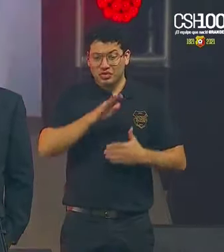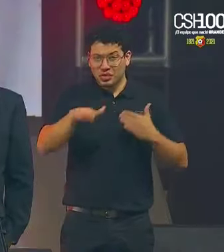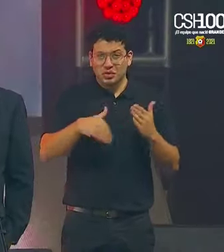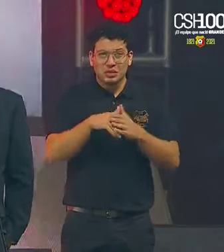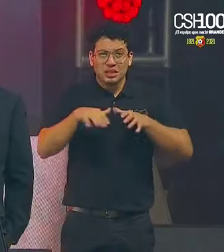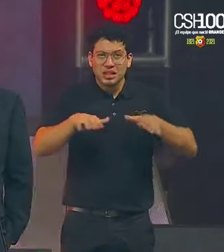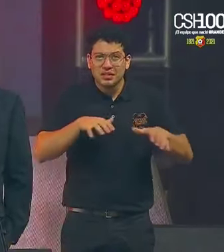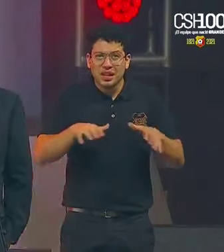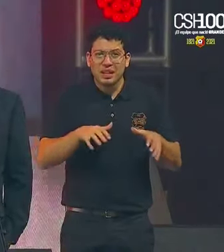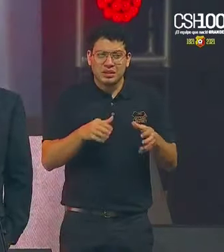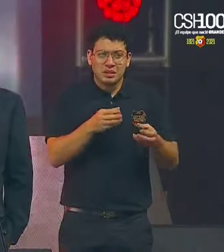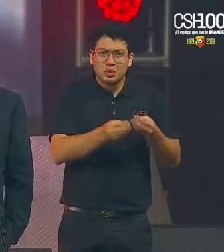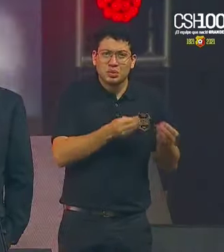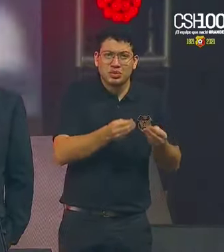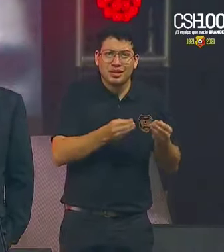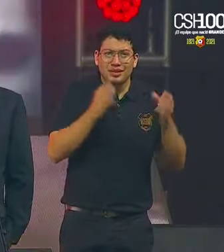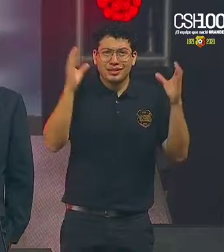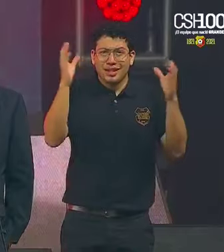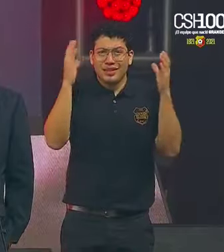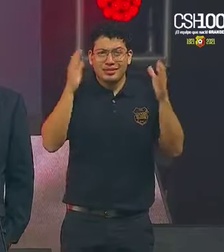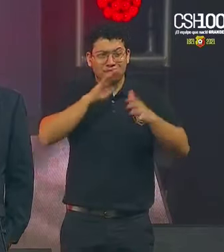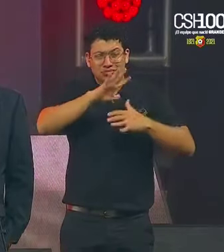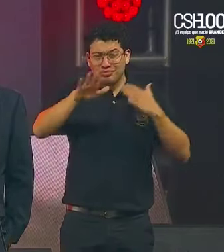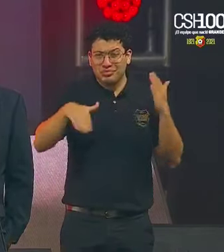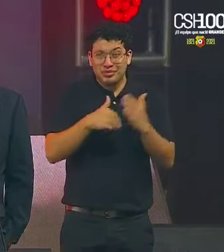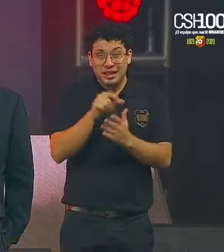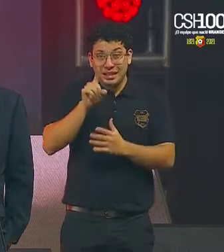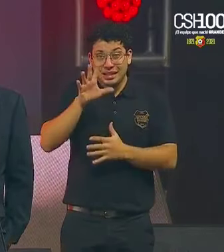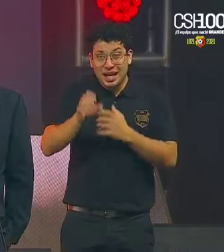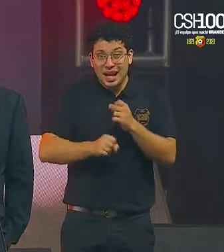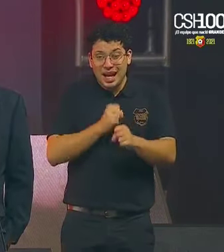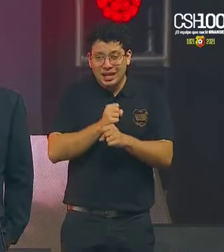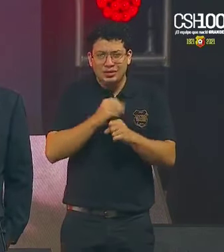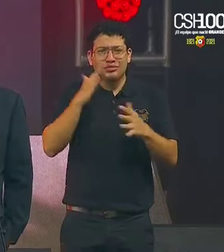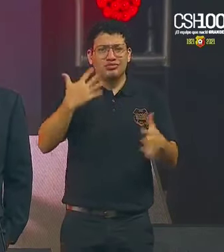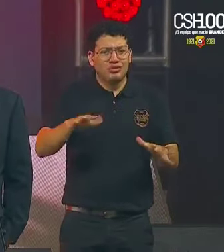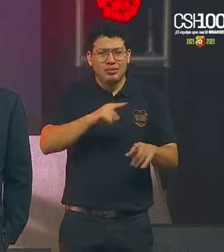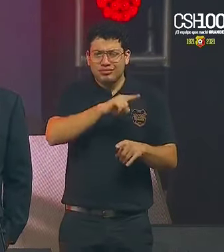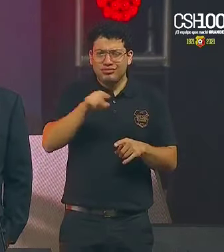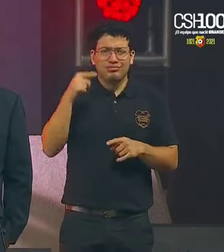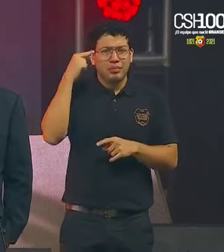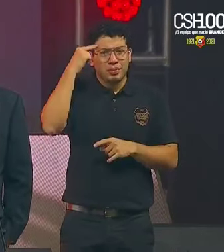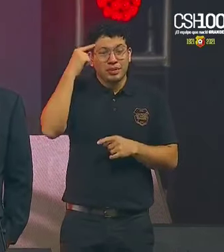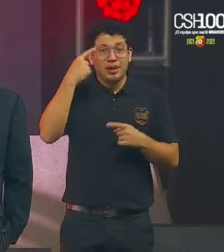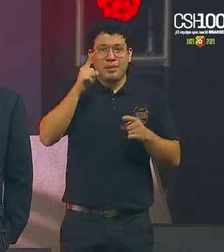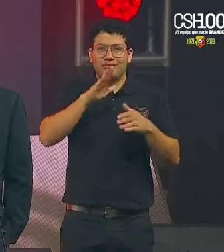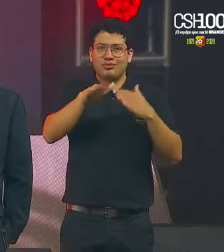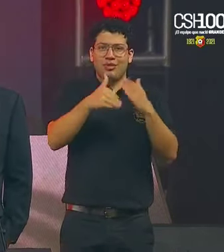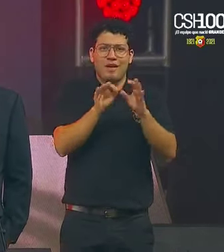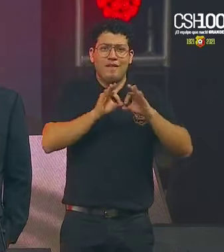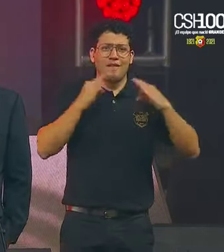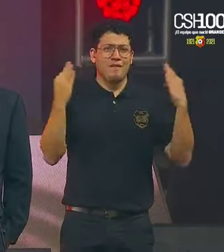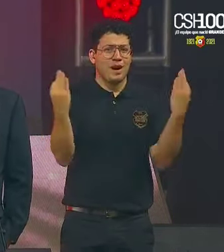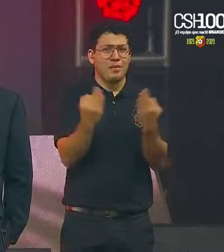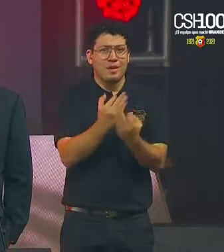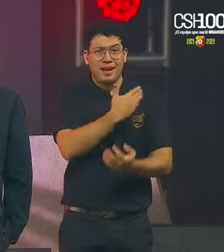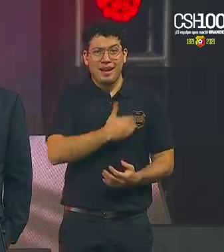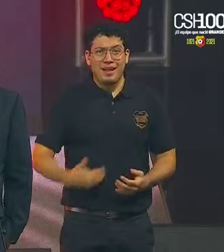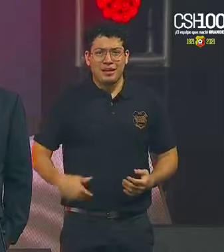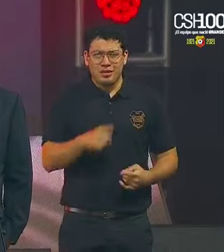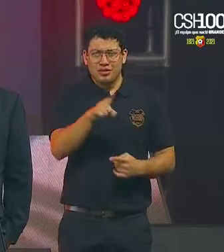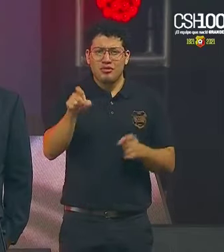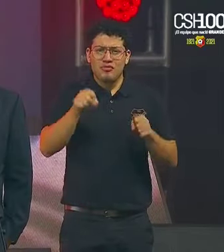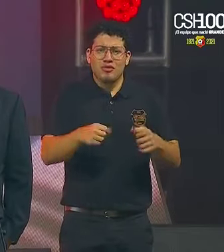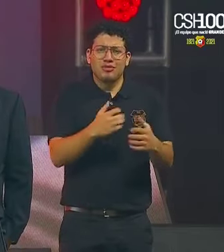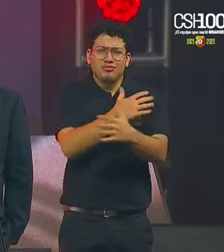las sorpresas y las celebraciones de nuestro centenario han sido pensadas para la gran familia herediana, para que abrace nuestra